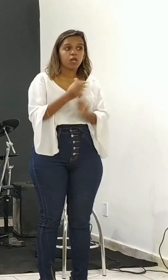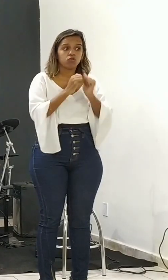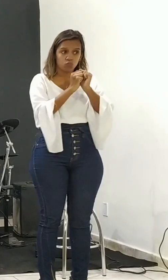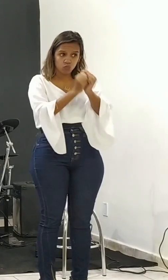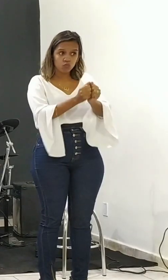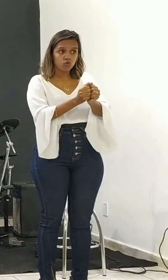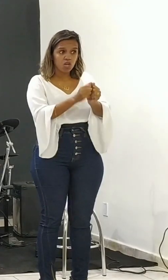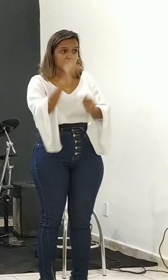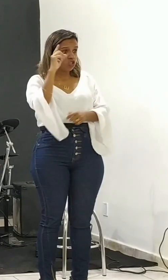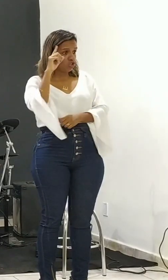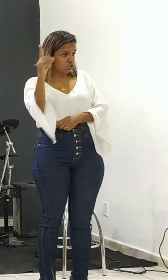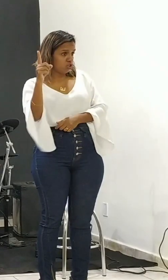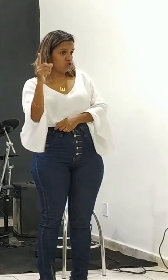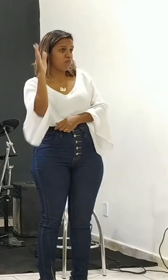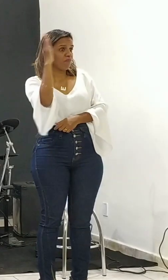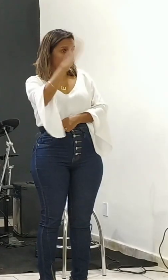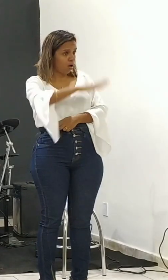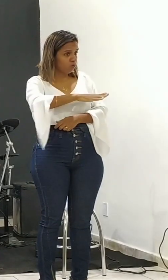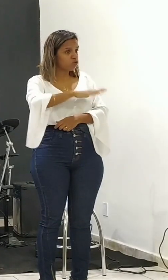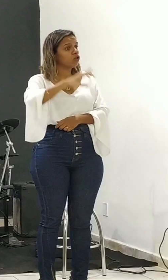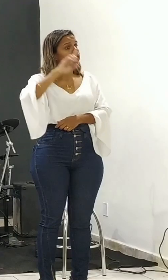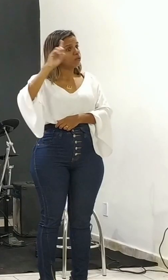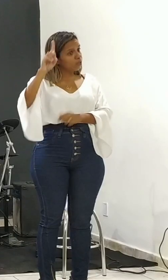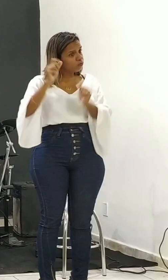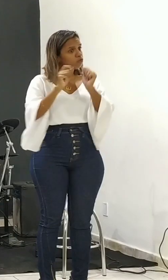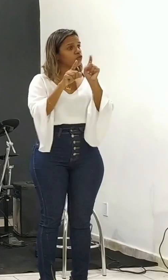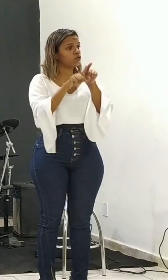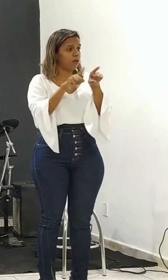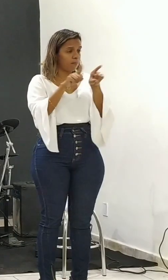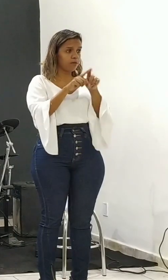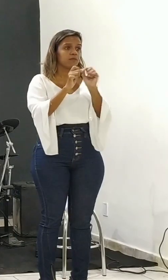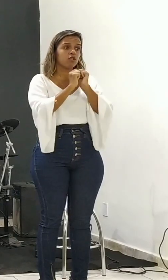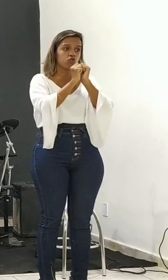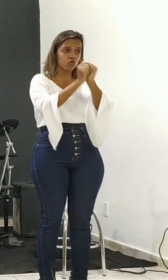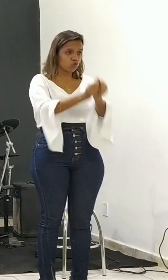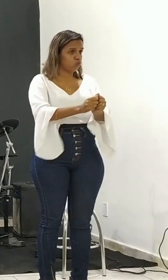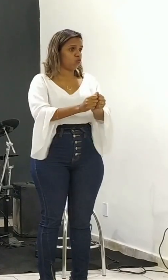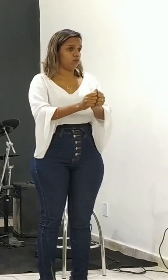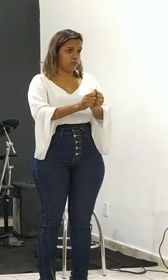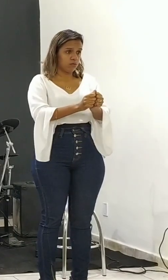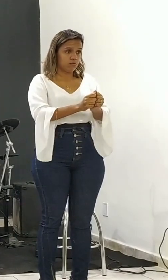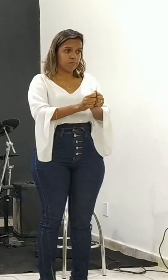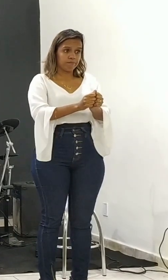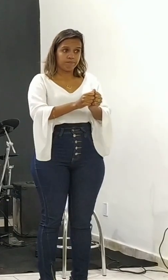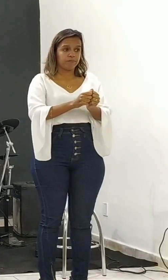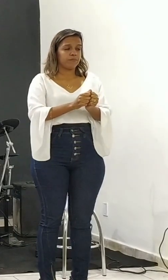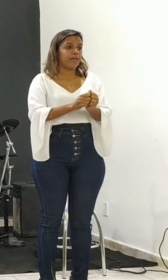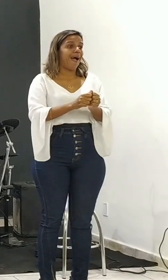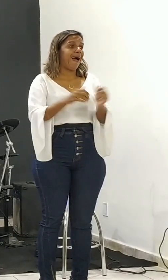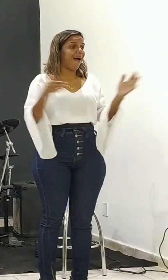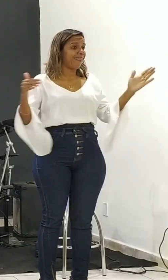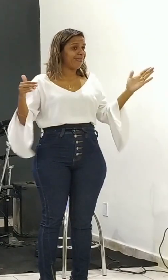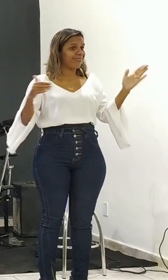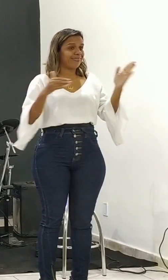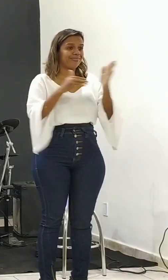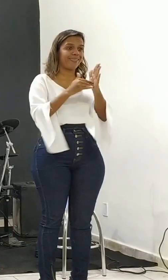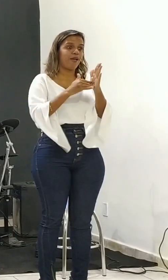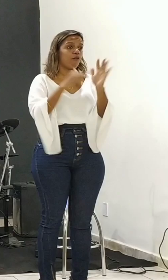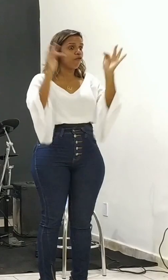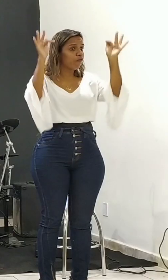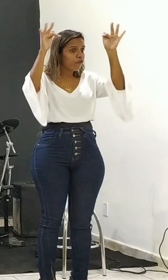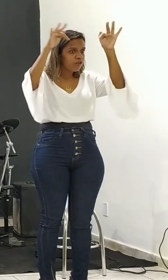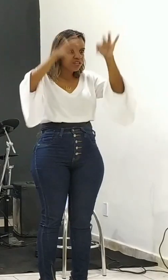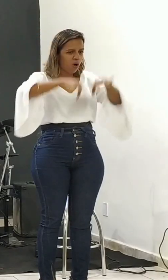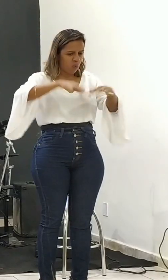contigo. Dias maus, Deus também está contigo. E isto vai ser até a consumação do céu. Quando